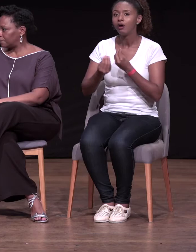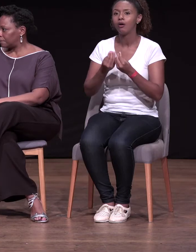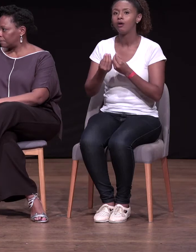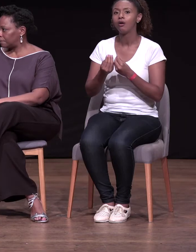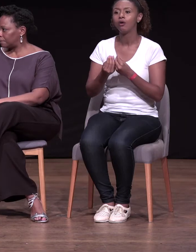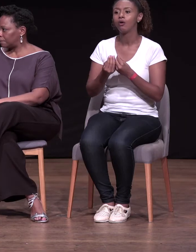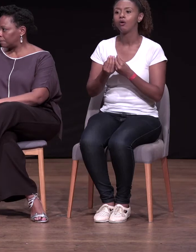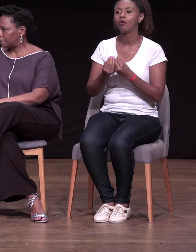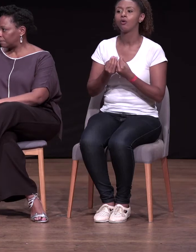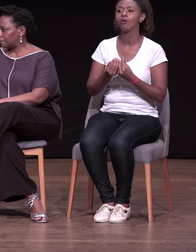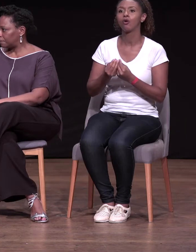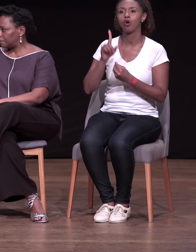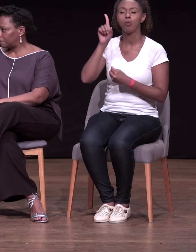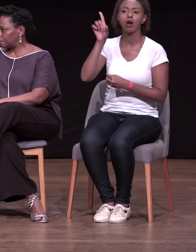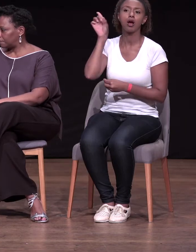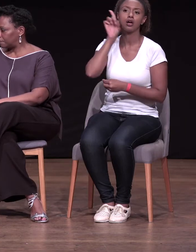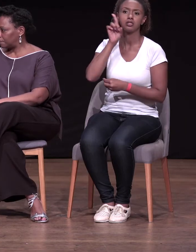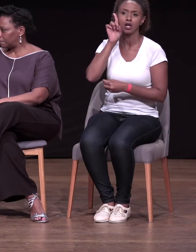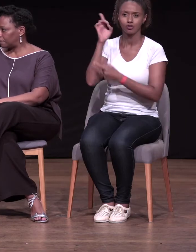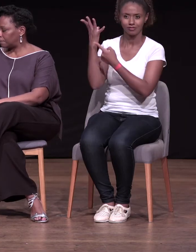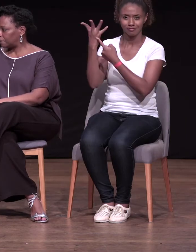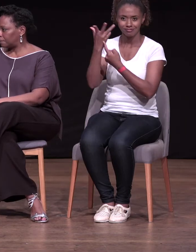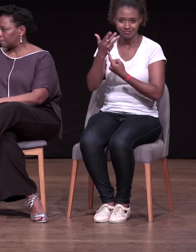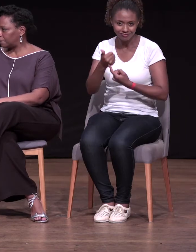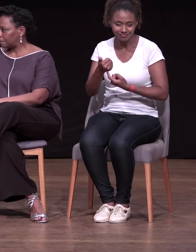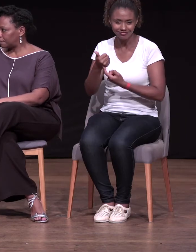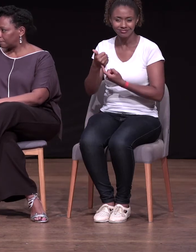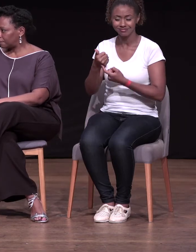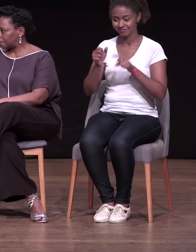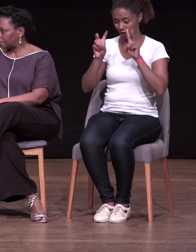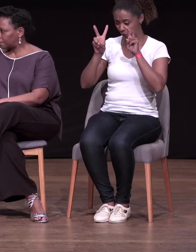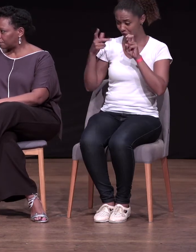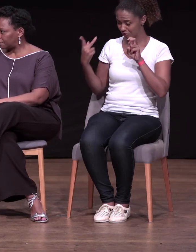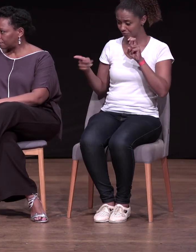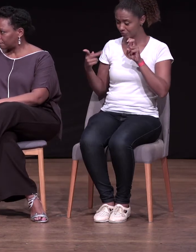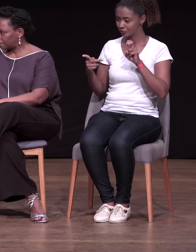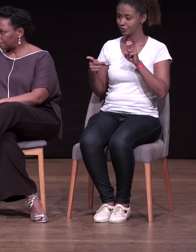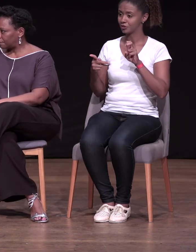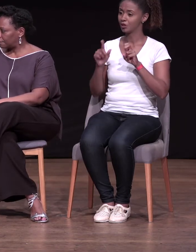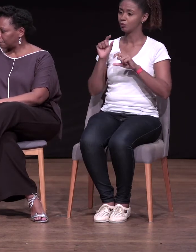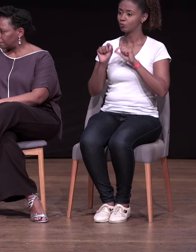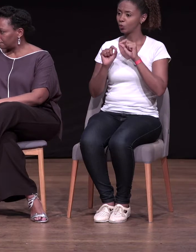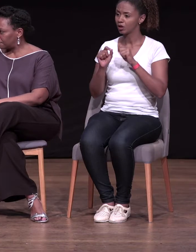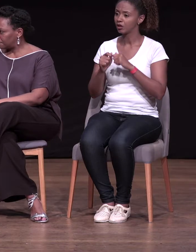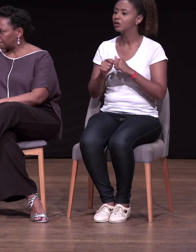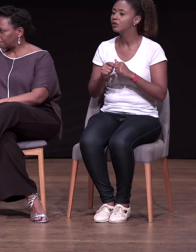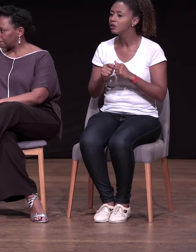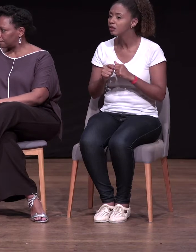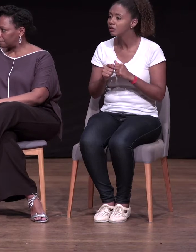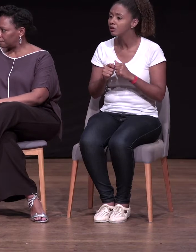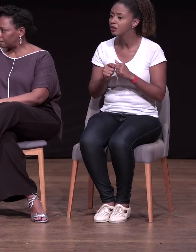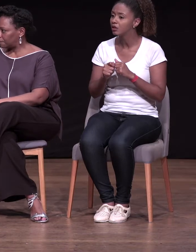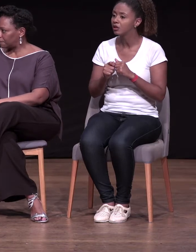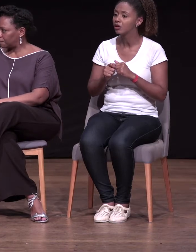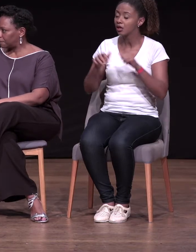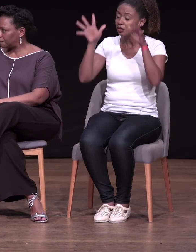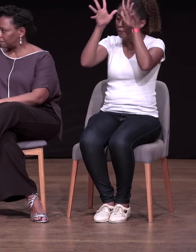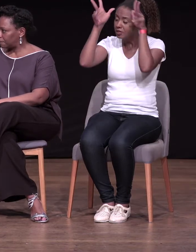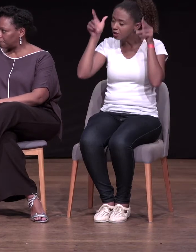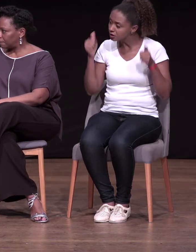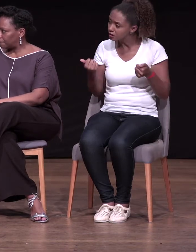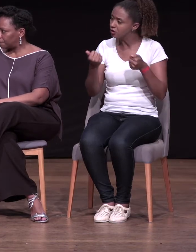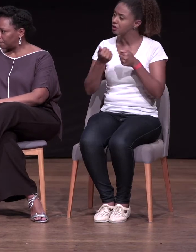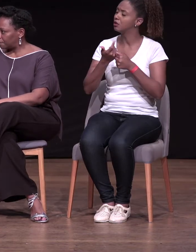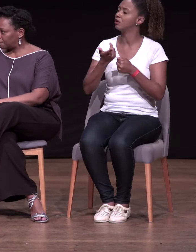artistas afro-estadunidenses a partir da sua temática, a relação entre a abstração e o Melvin, se ele está ou não